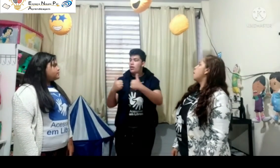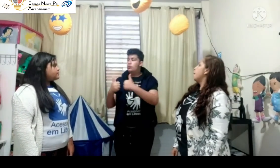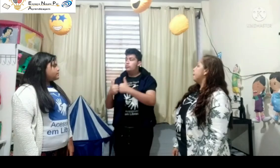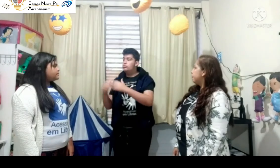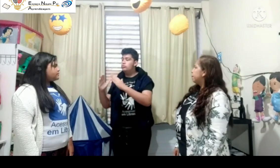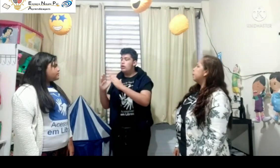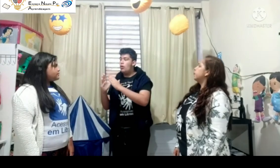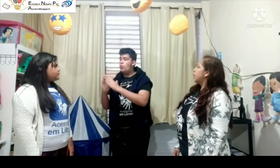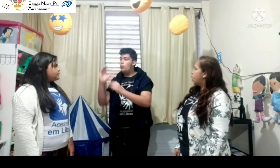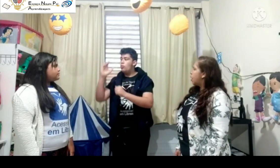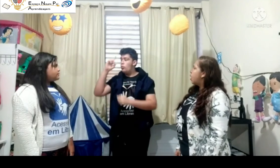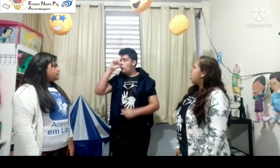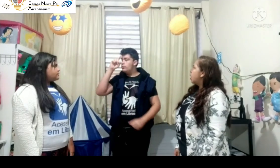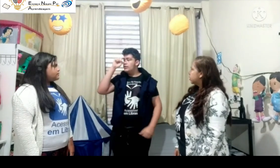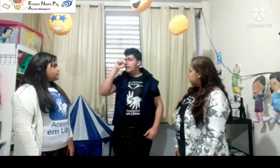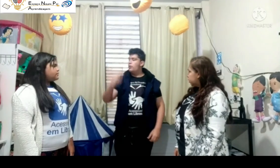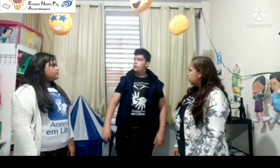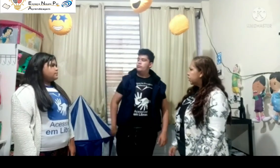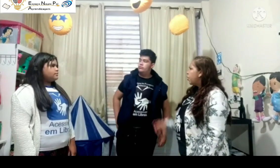É na praça perto do hospital.